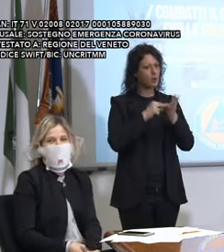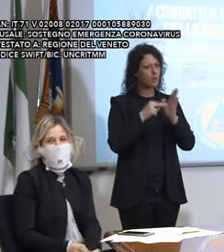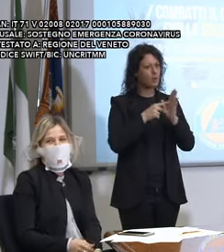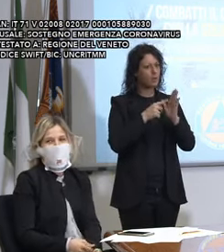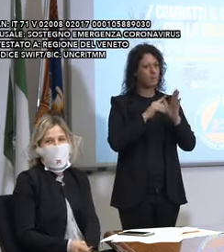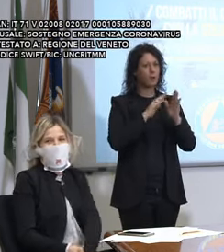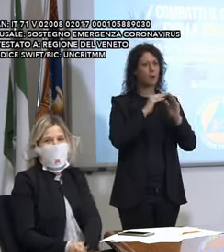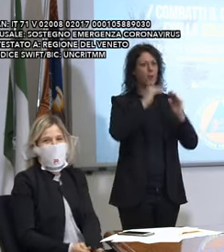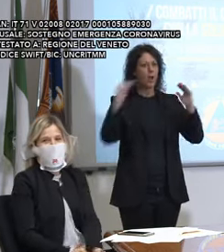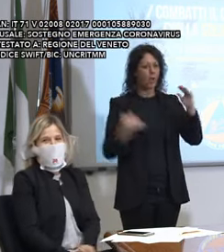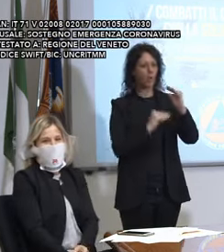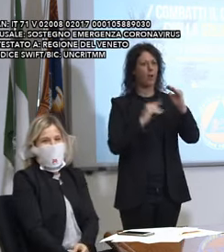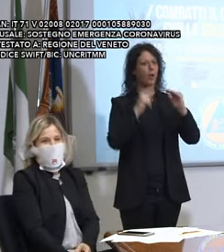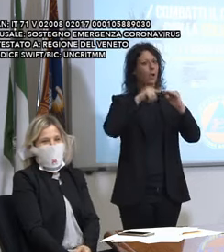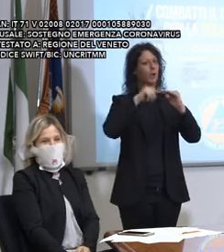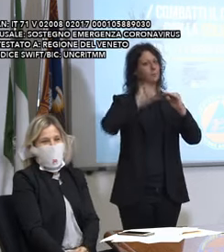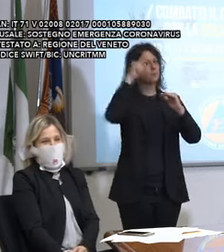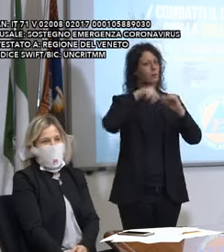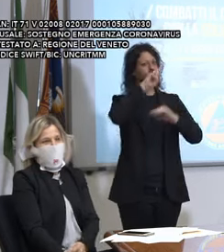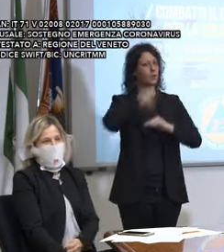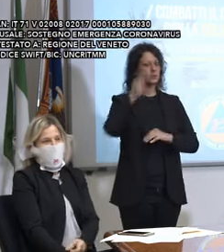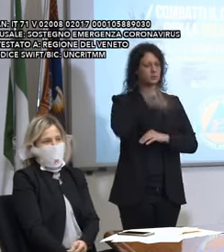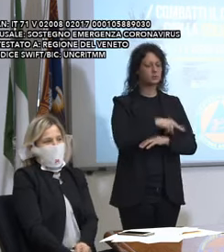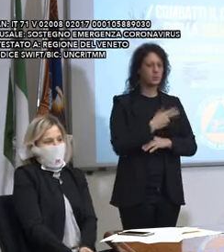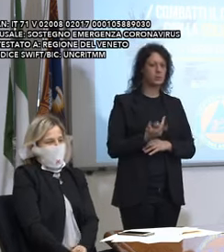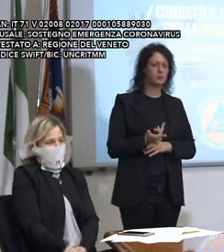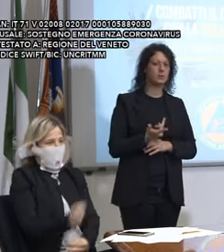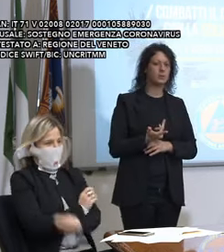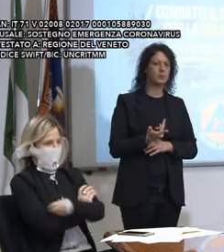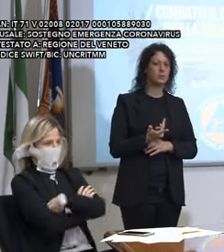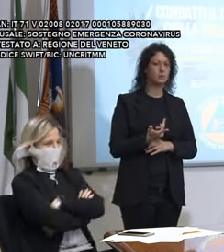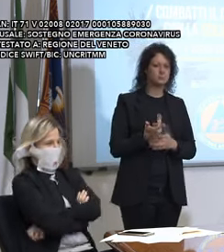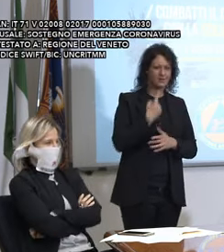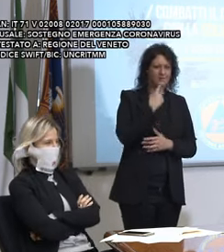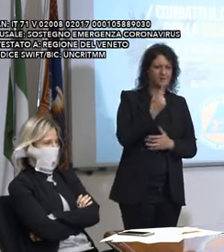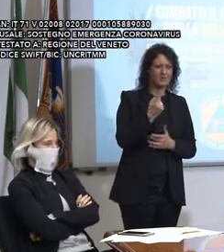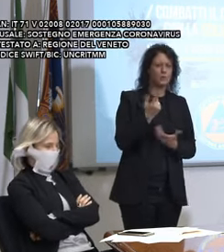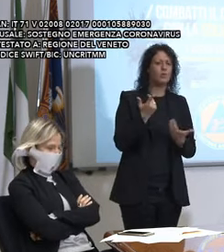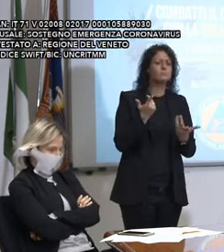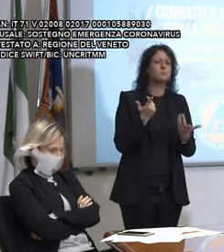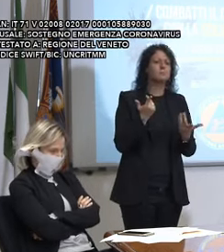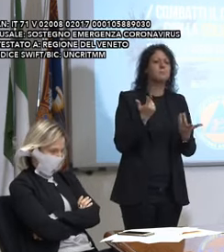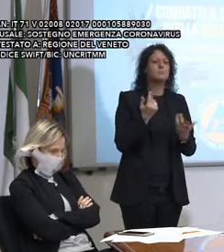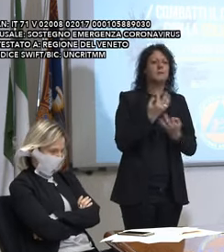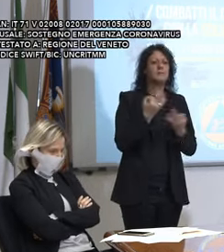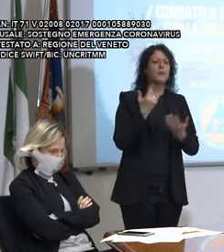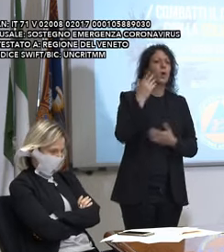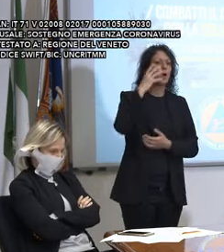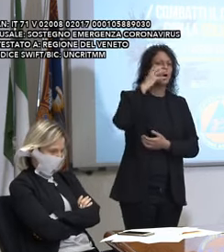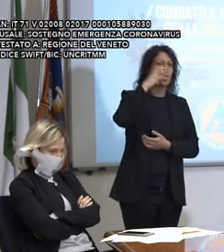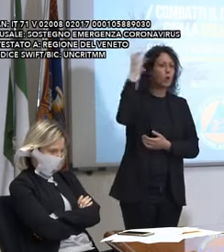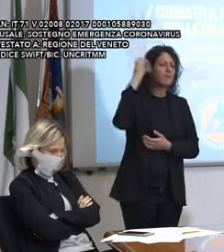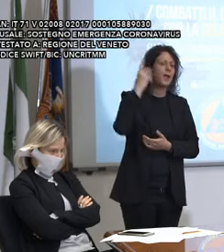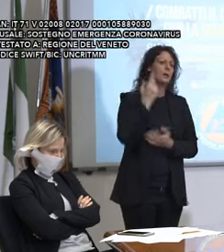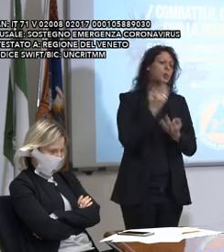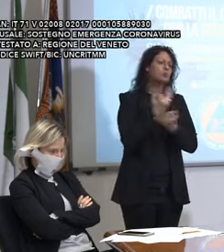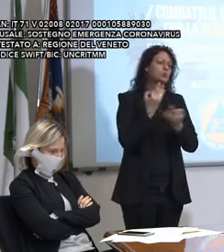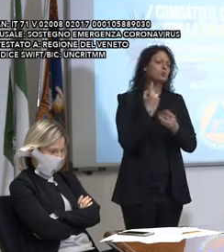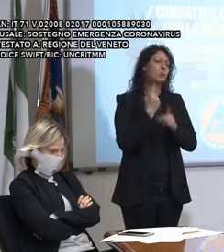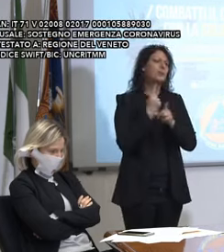È una gran roba questa. Non lo dico per il governo, perché il governo ha fatto e giustamente si sta